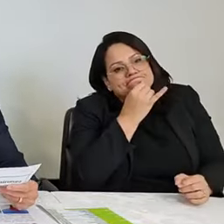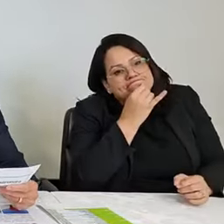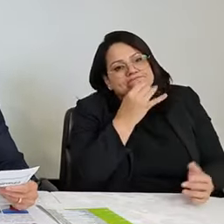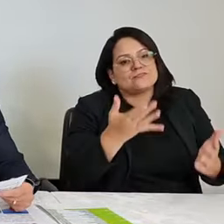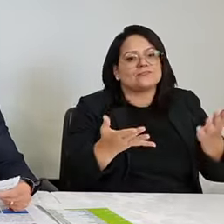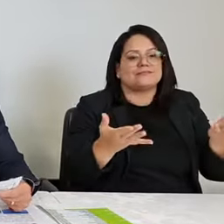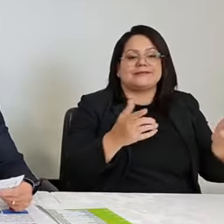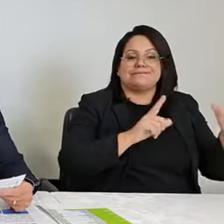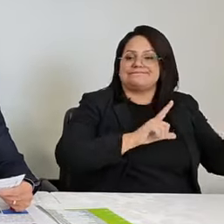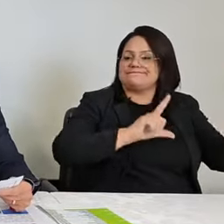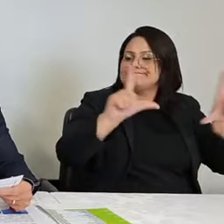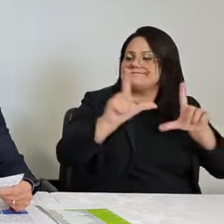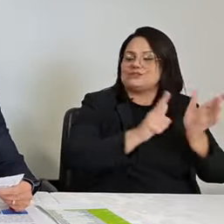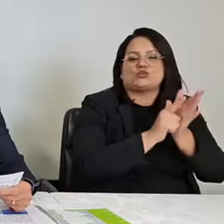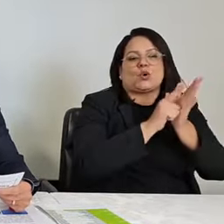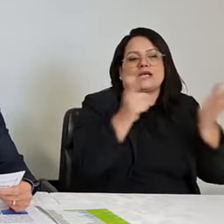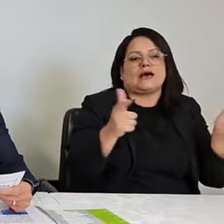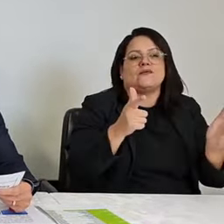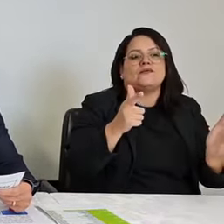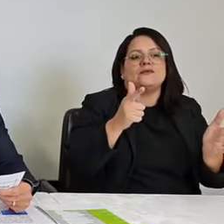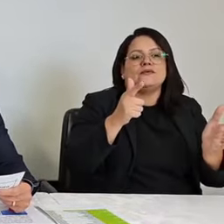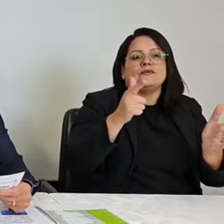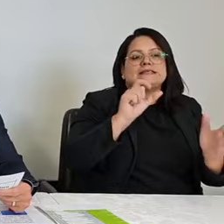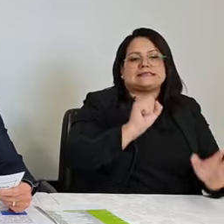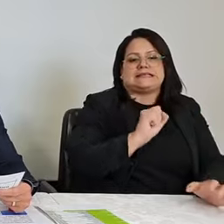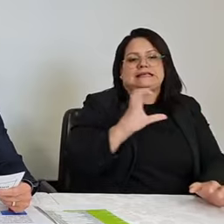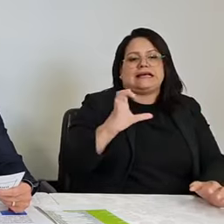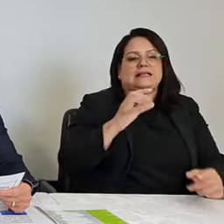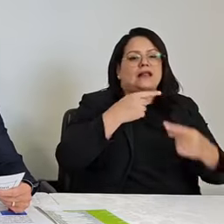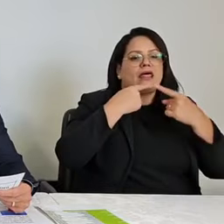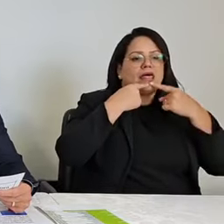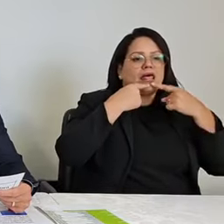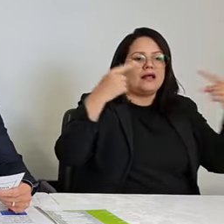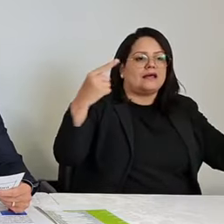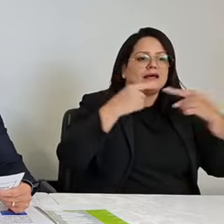de Santa Catarina criticando aqui um corte que eu fiz